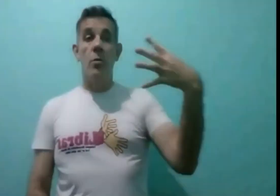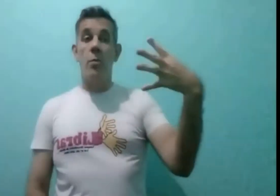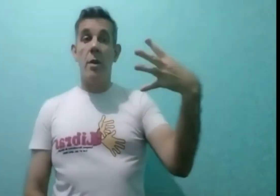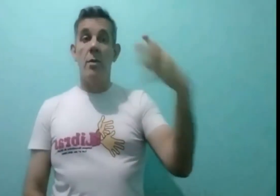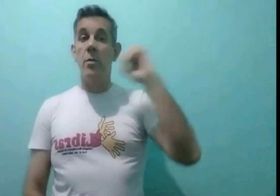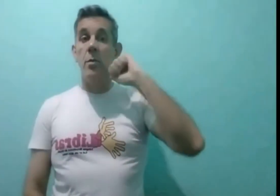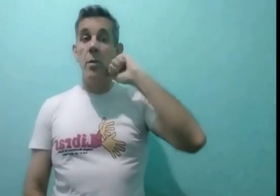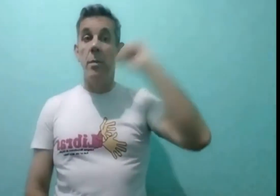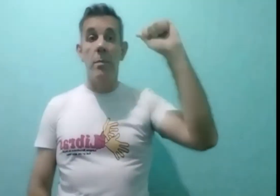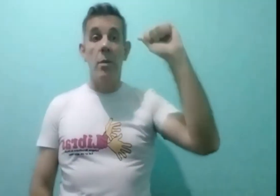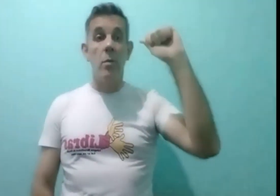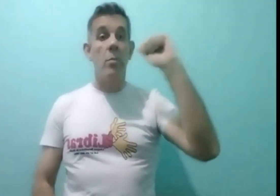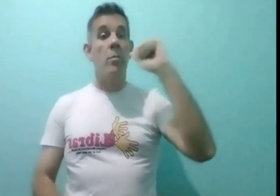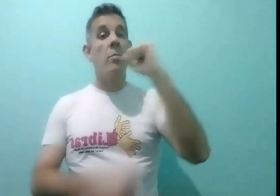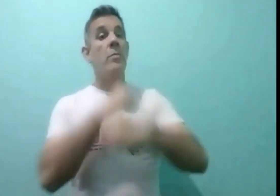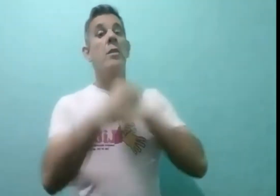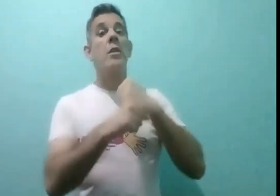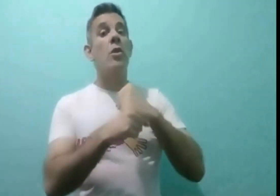Ela é do dia 24 de abril